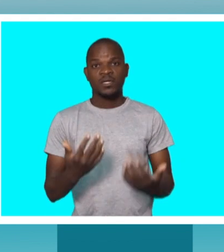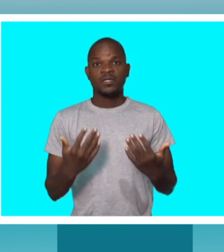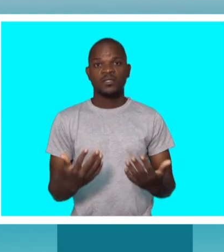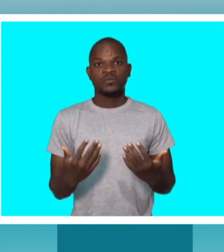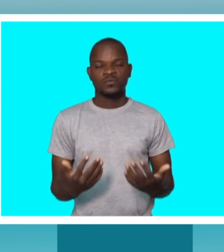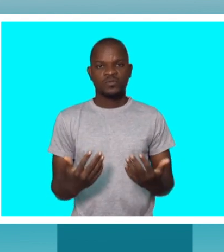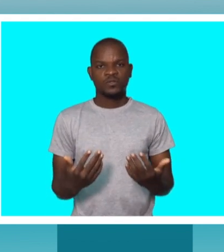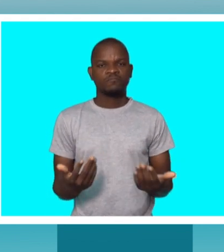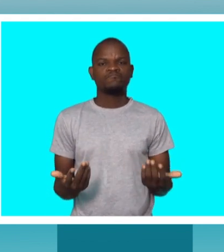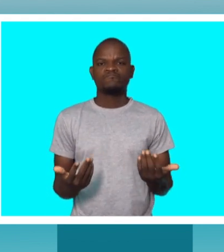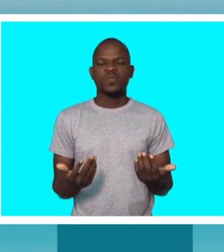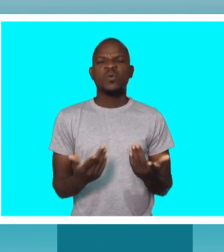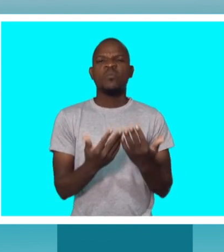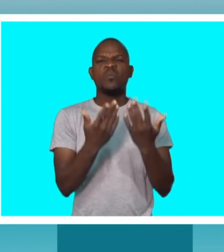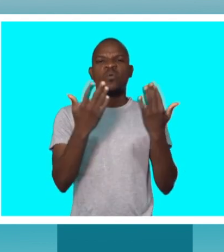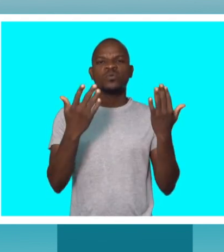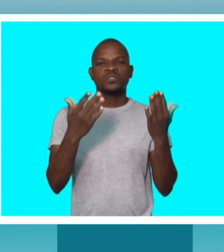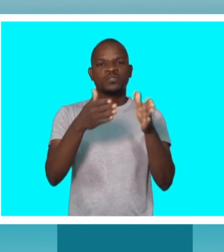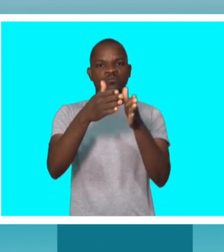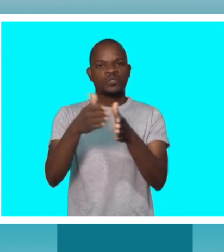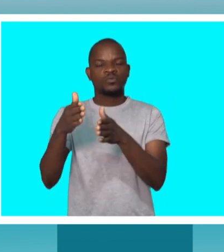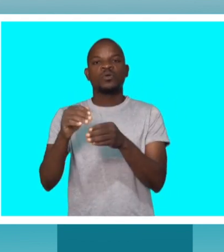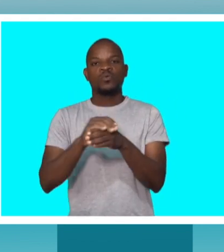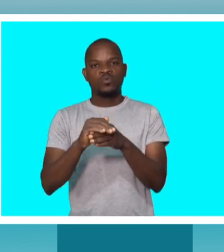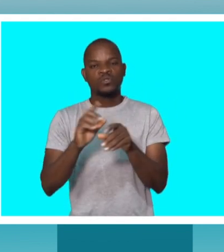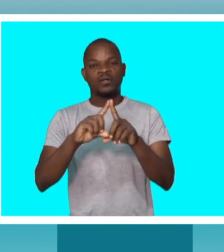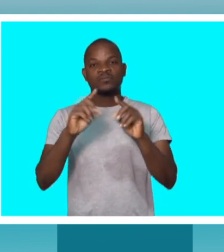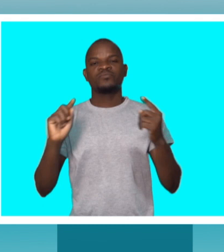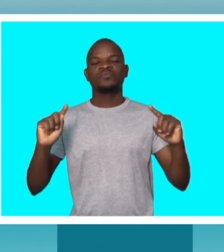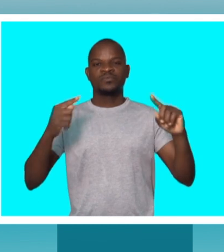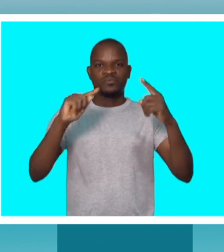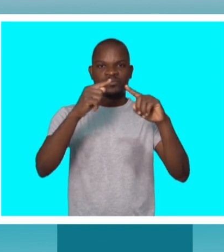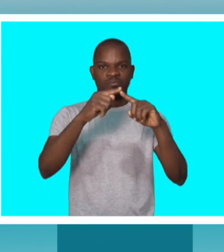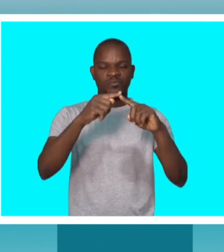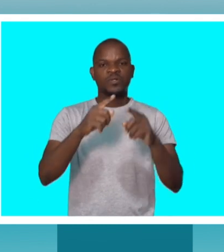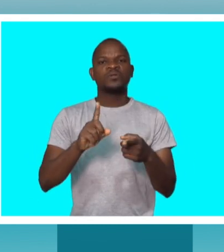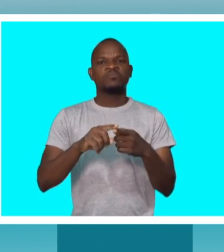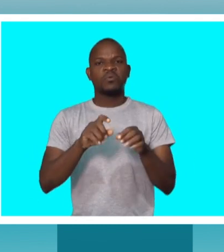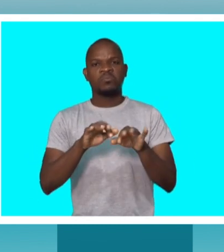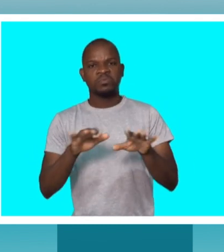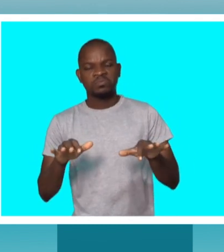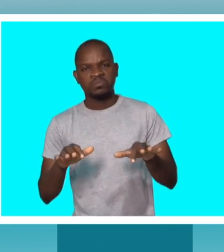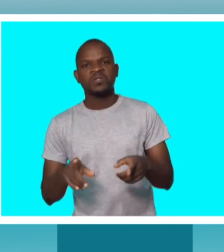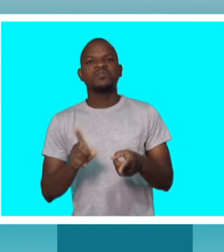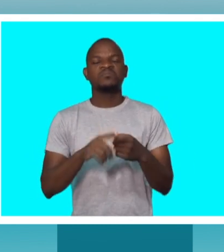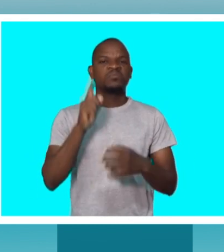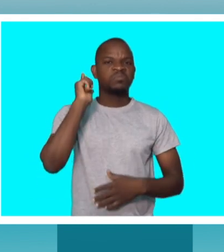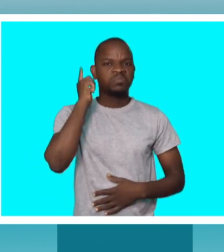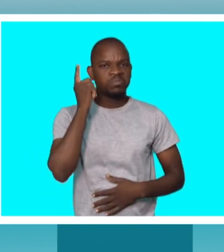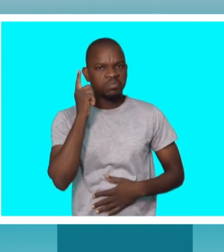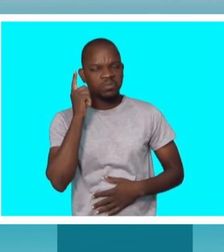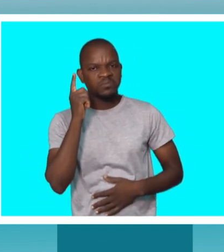que neste momento a maioria usa os sistemas tecnológicos como